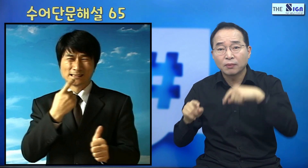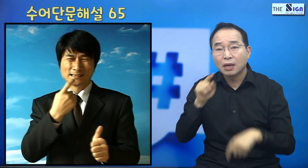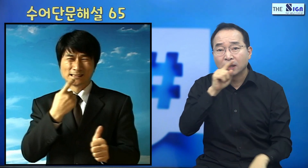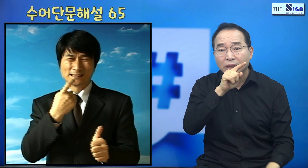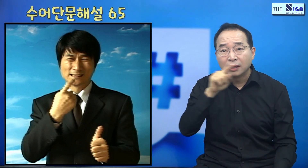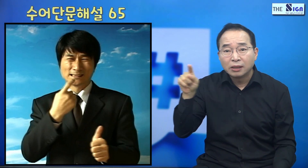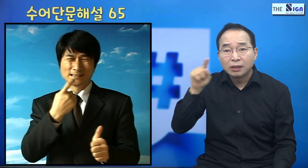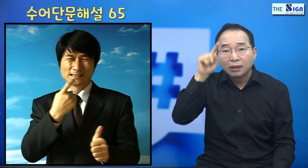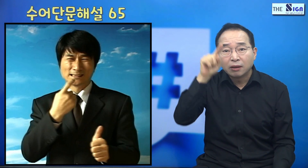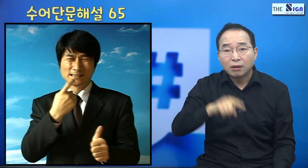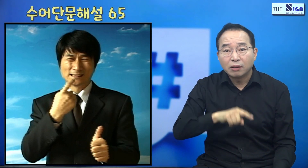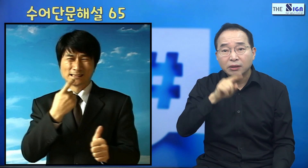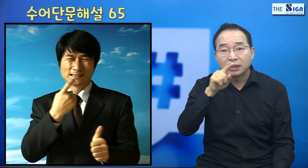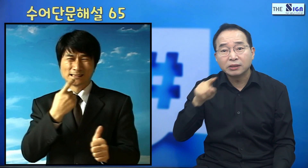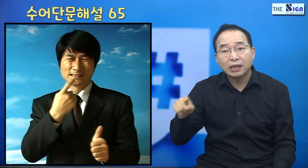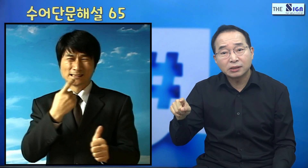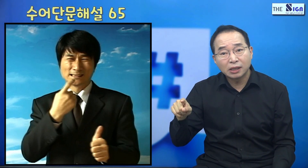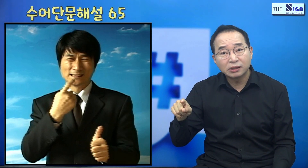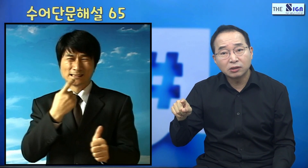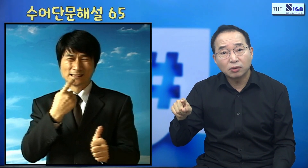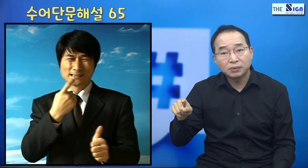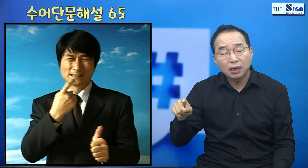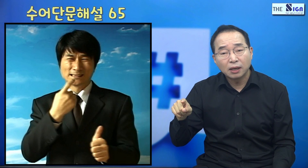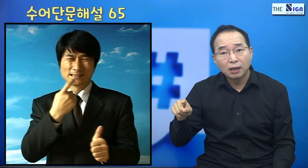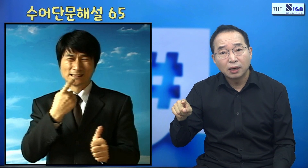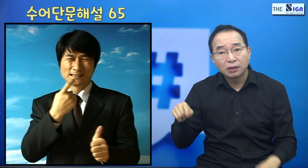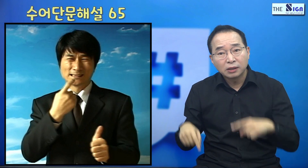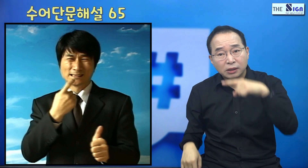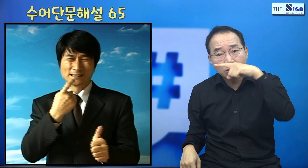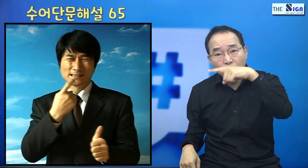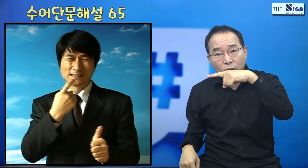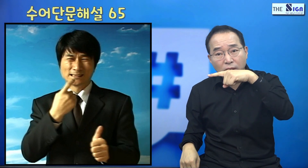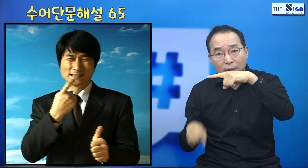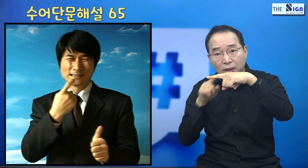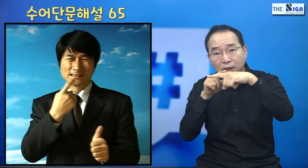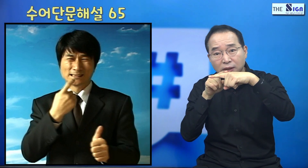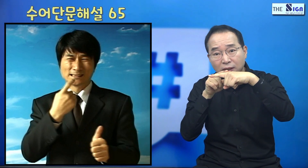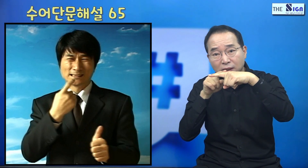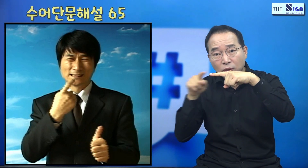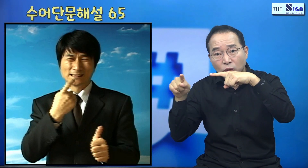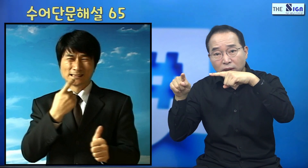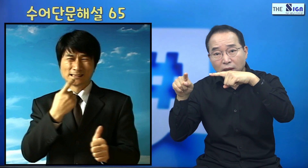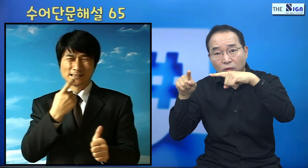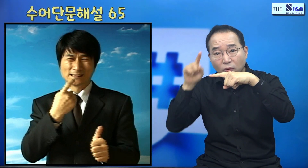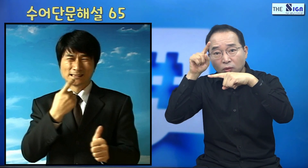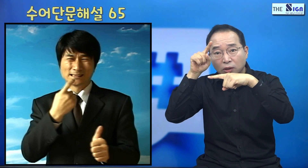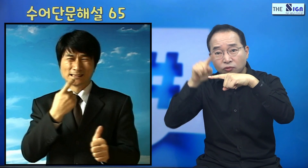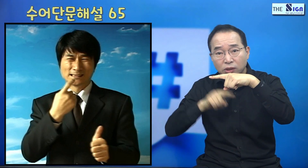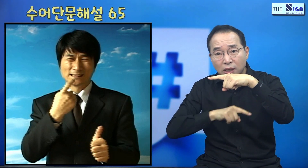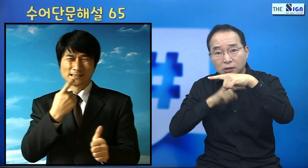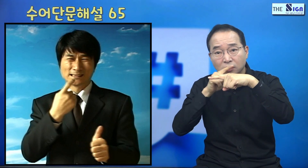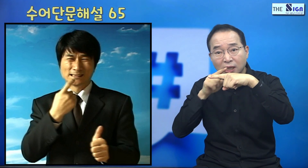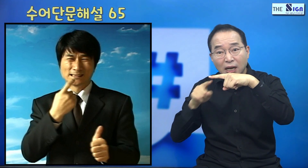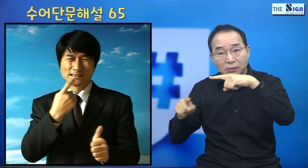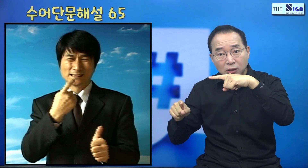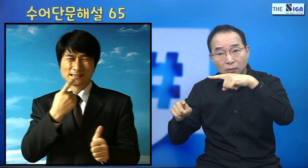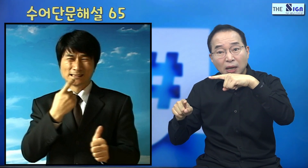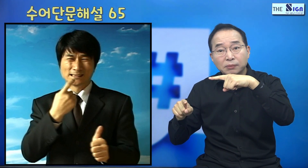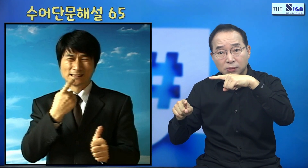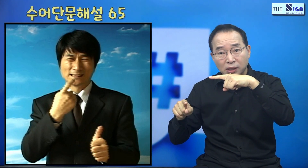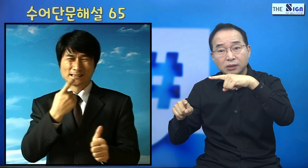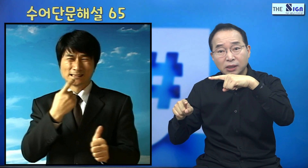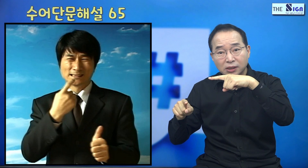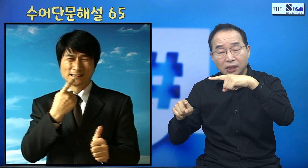뭐냐면 큰 대자를 쓰는 겁니다. 그래서 이렇게 되면 큰 대자에 이게 되고, 위에서